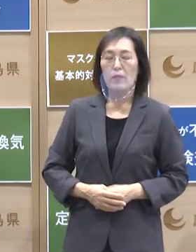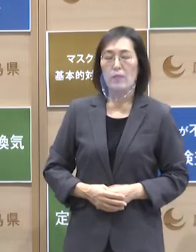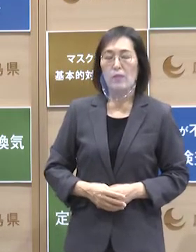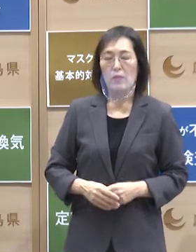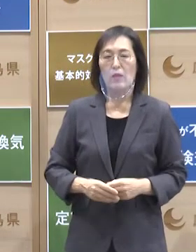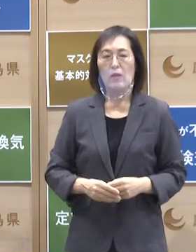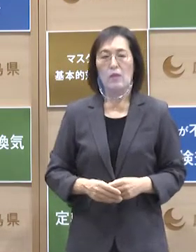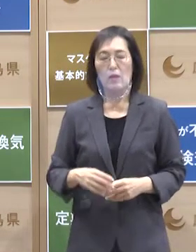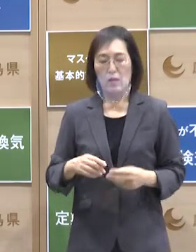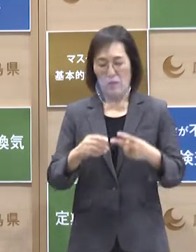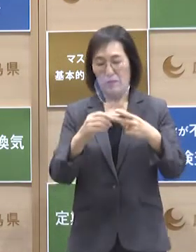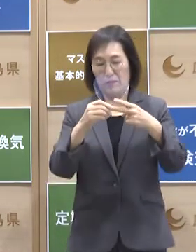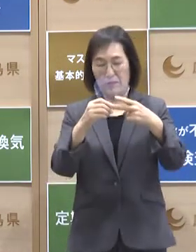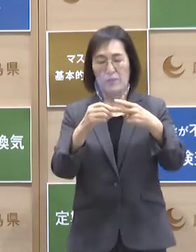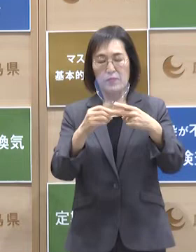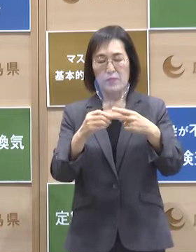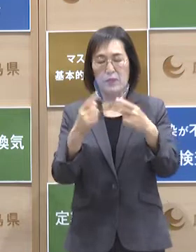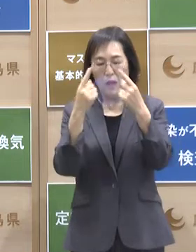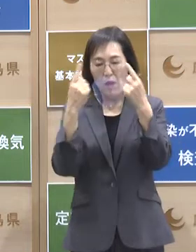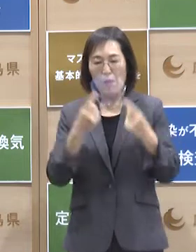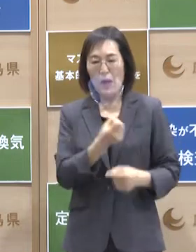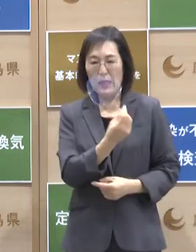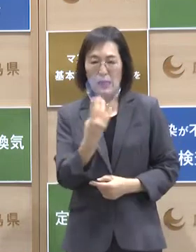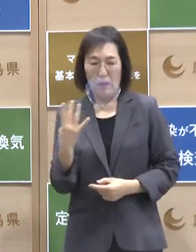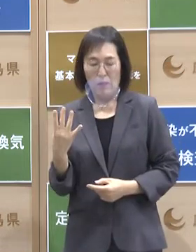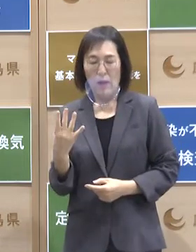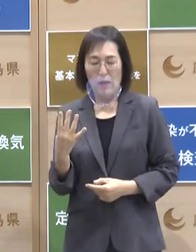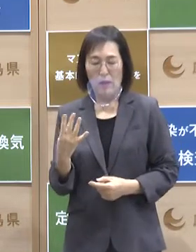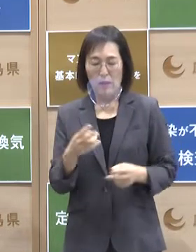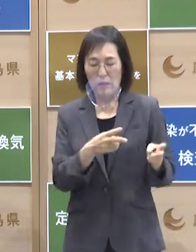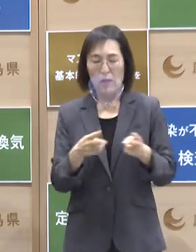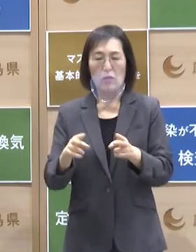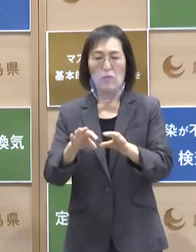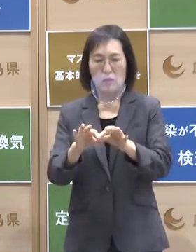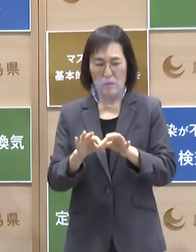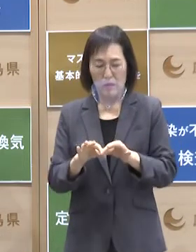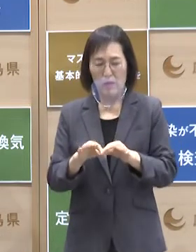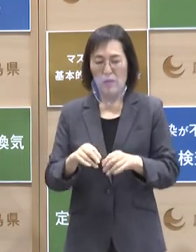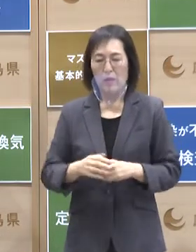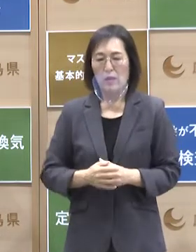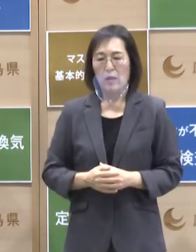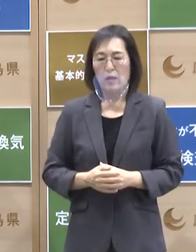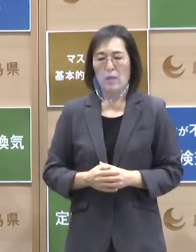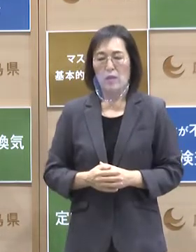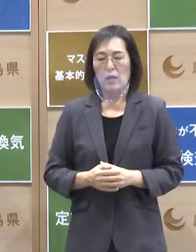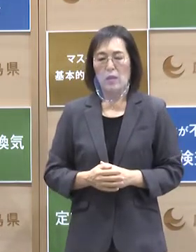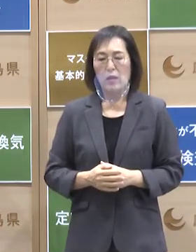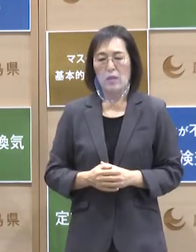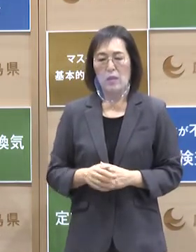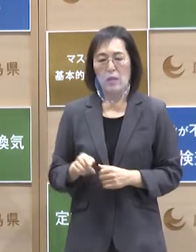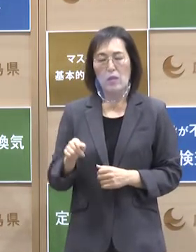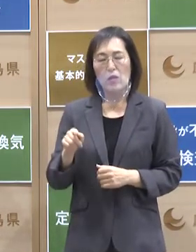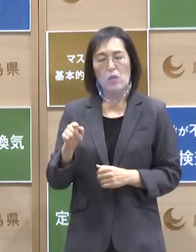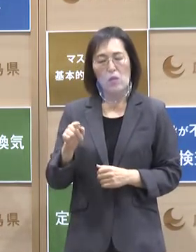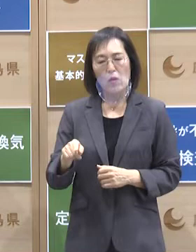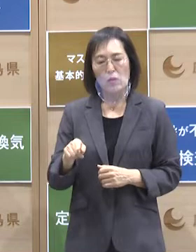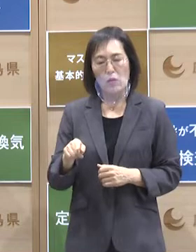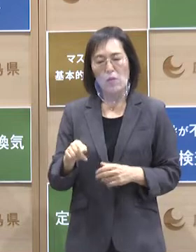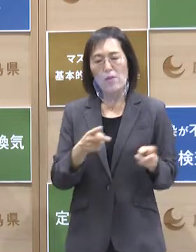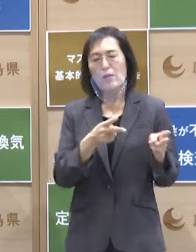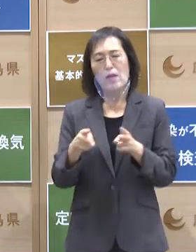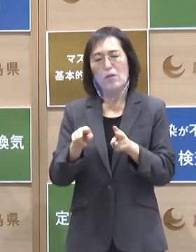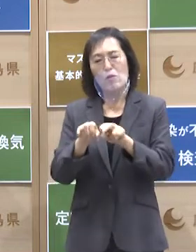マイナンバー、そうですね、ごめんなさい、マイナンバーについてはですね、これはそもそもやはりマイナンバーの普及という